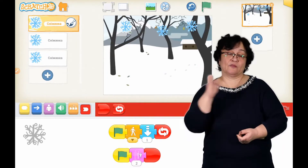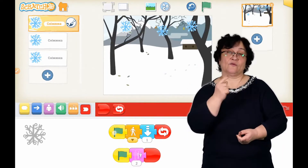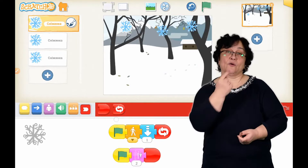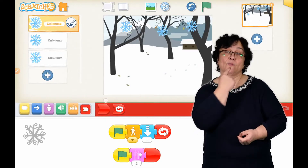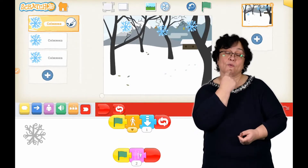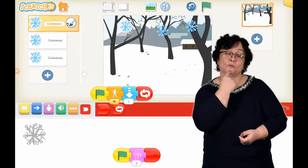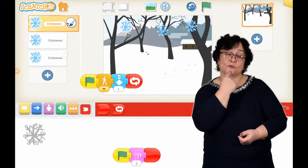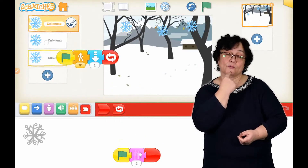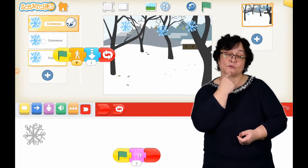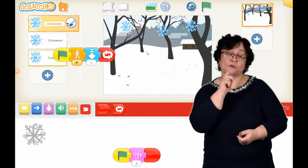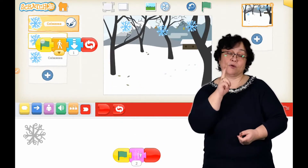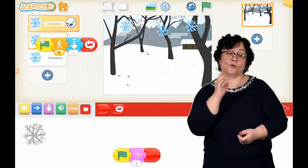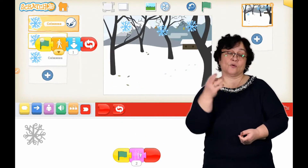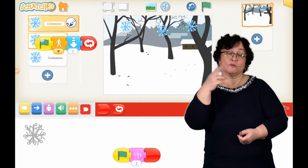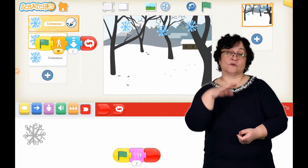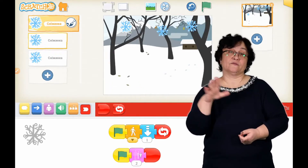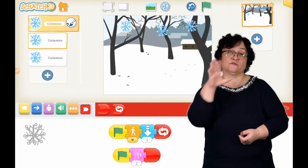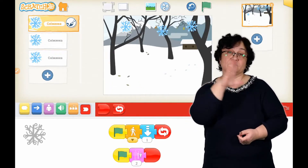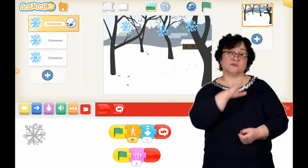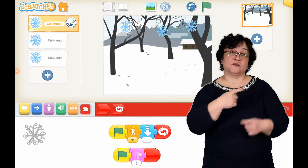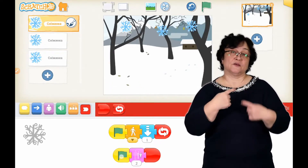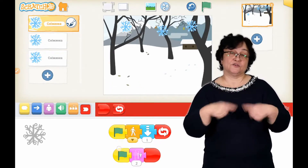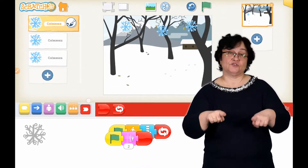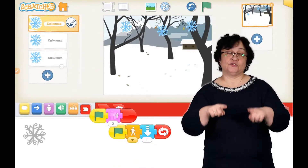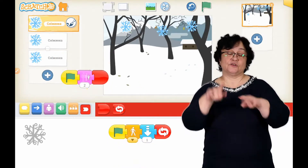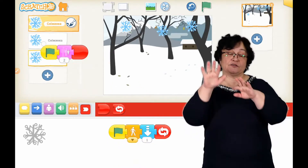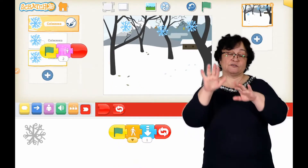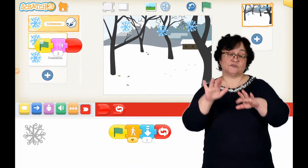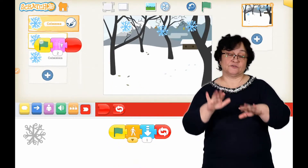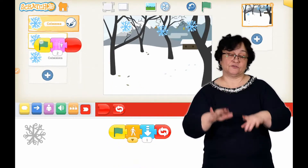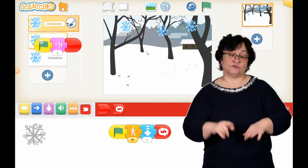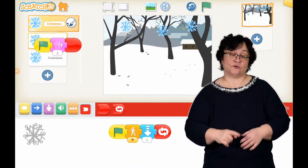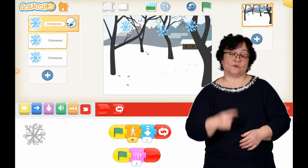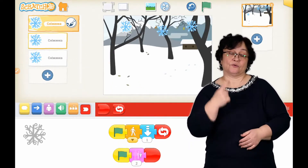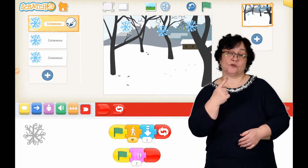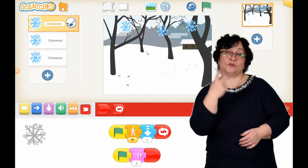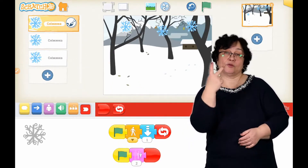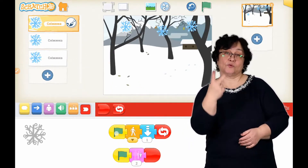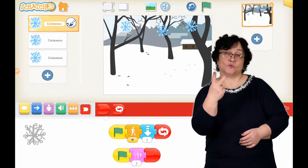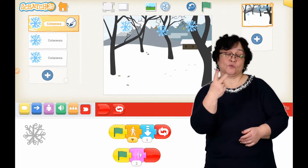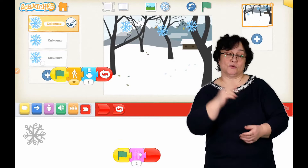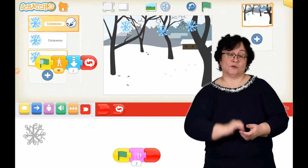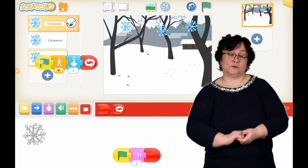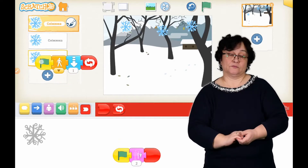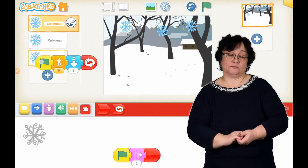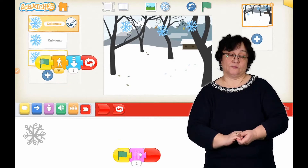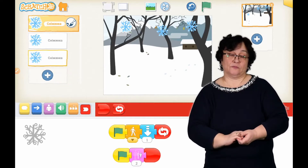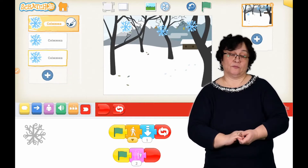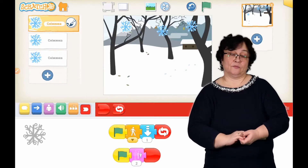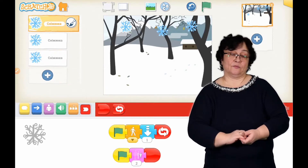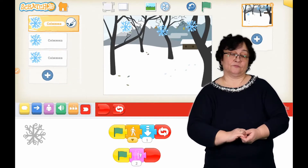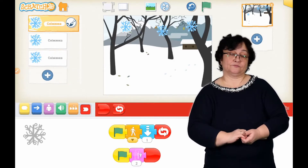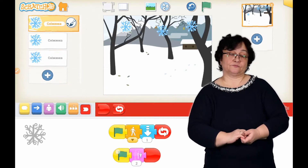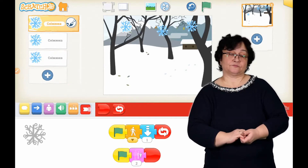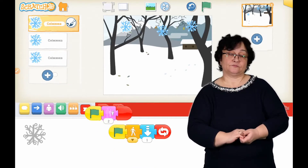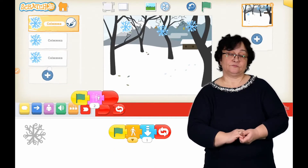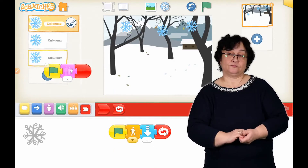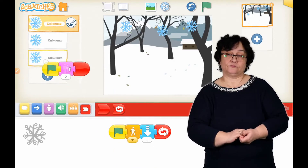Давай продублюємо цей код для всіх інших сніжинок. І один, і другий. І